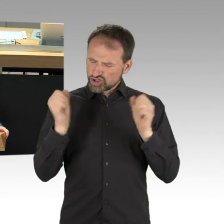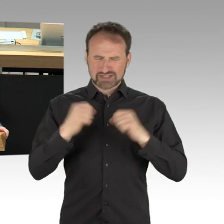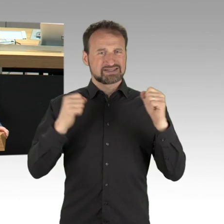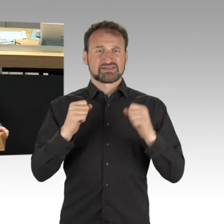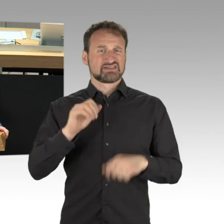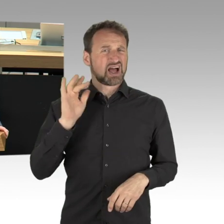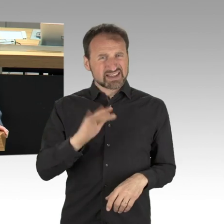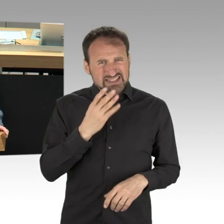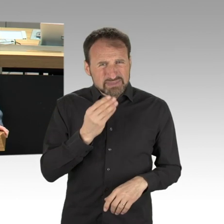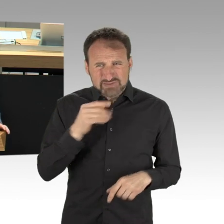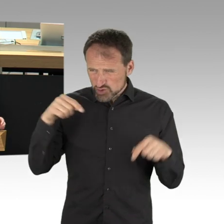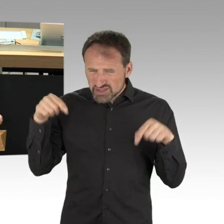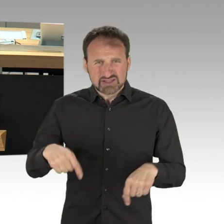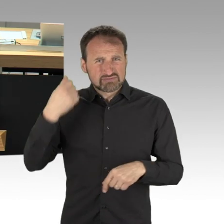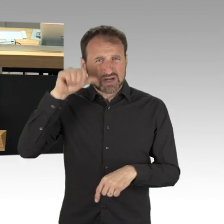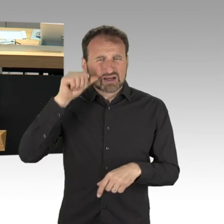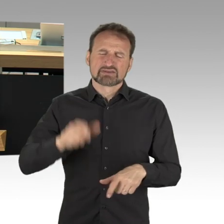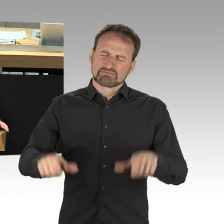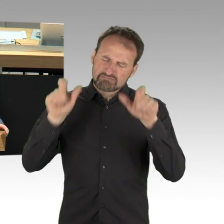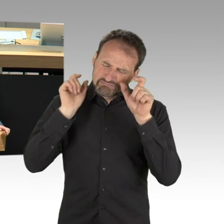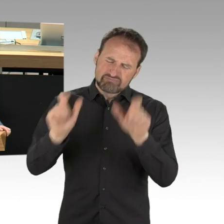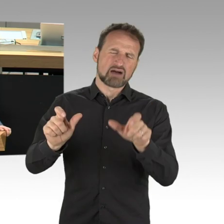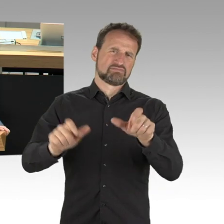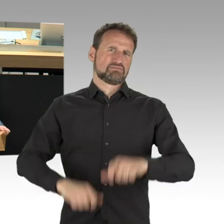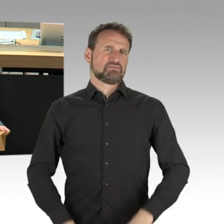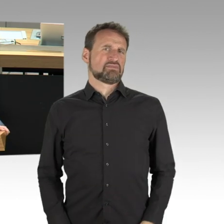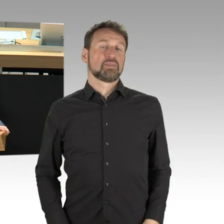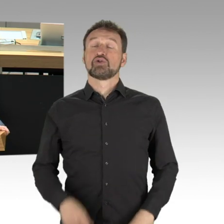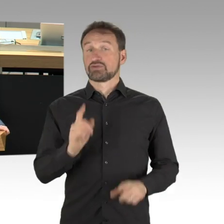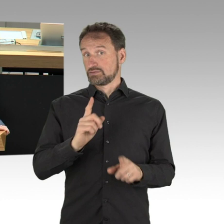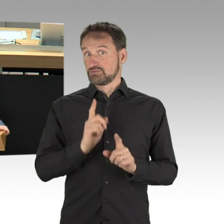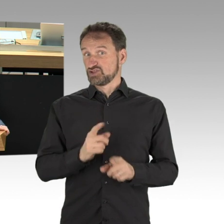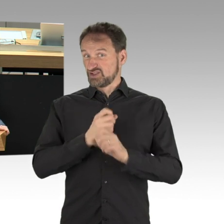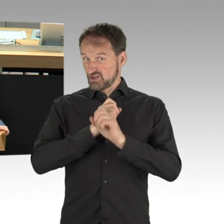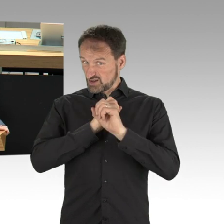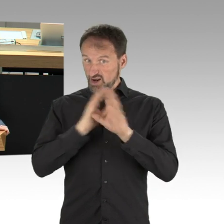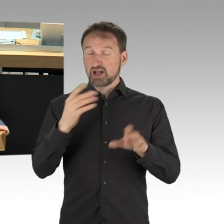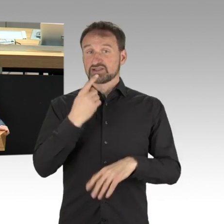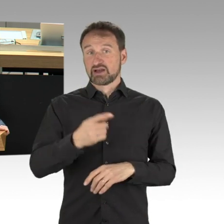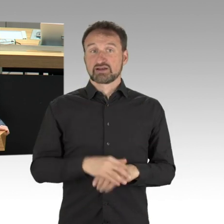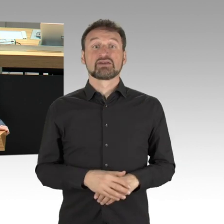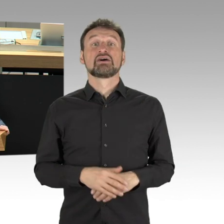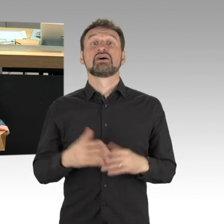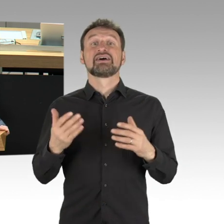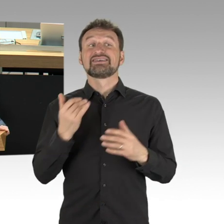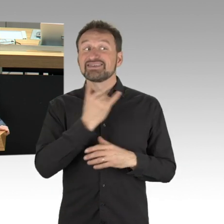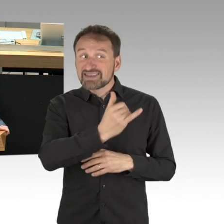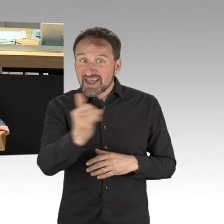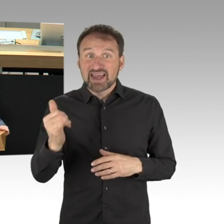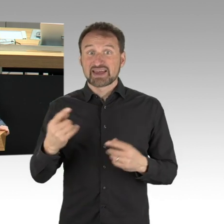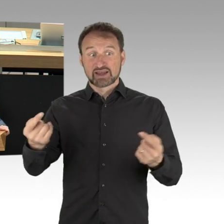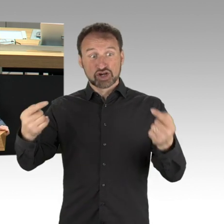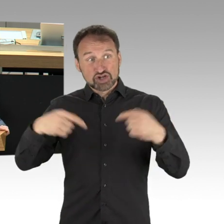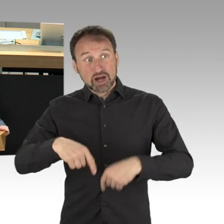hat. Und wir müssen auch eins deutlich sagen, jeder, der nach Berlin kommt, um hier sein Glück zu suchen, der hier Schutz zu